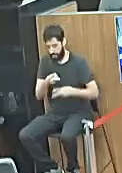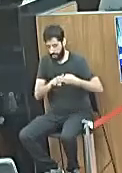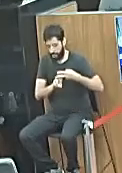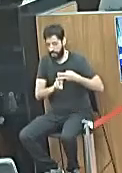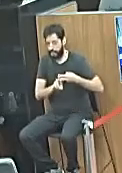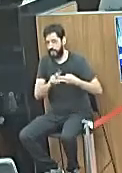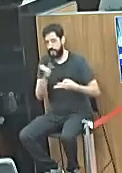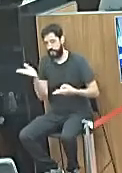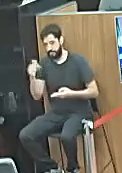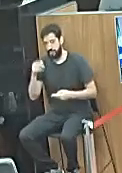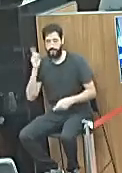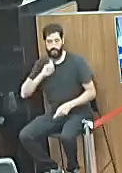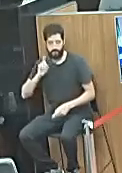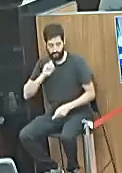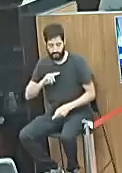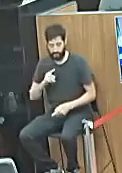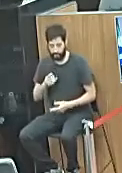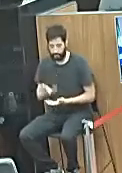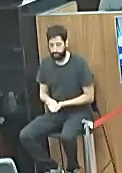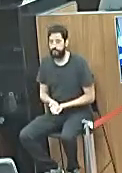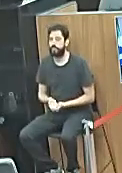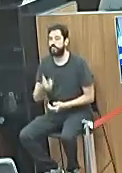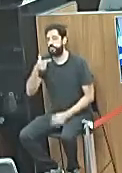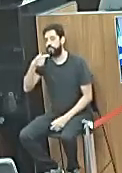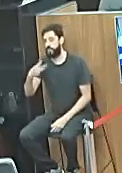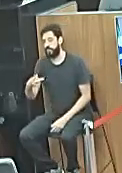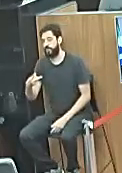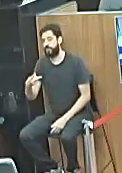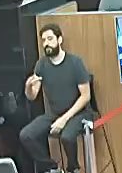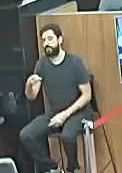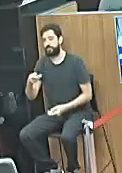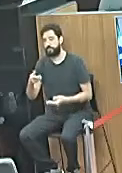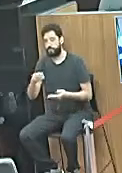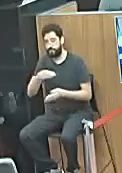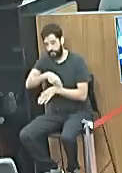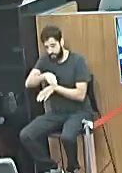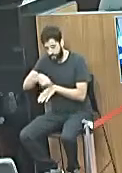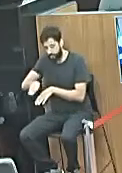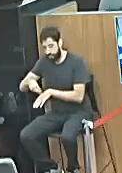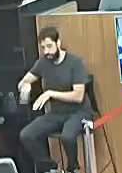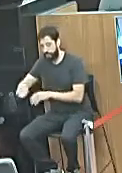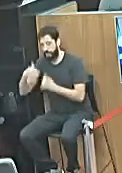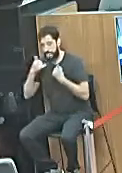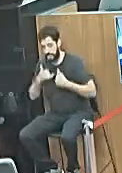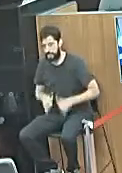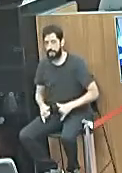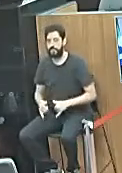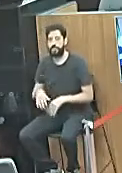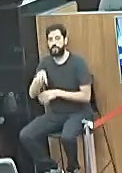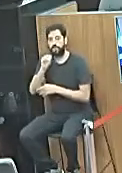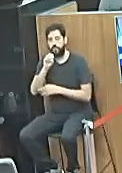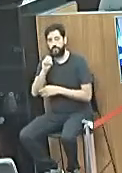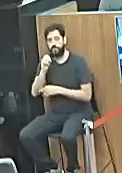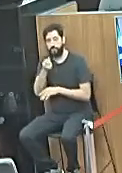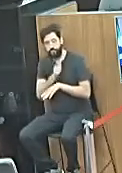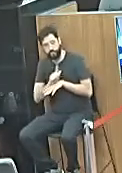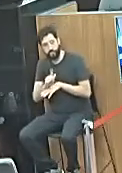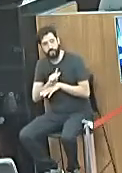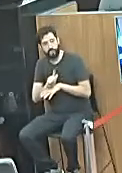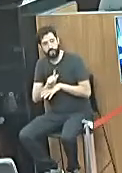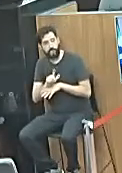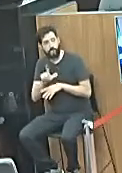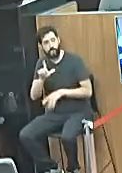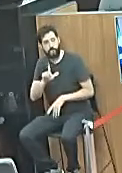vem pra minas atração de investimento 72 distribuição de energia elétrica 80 gestão logística e